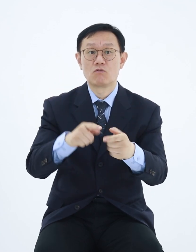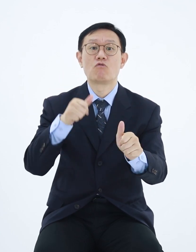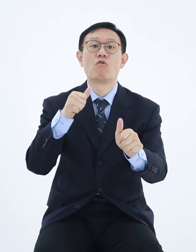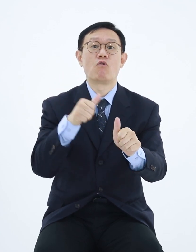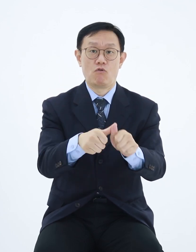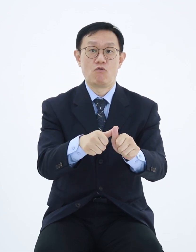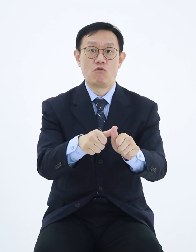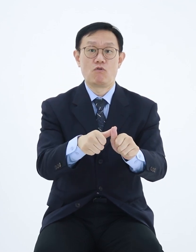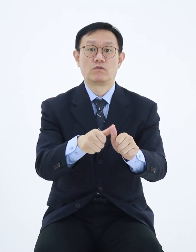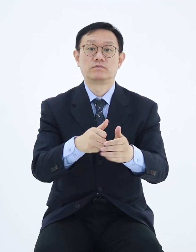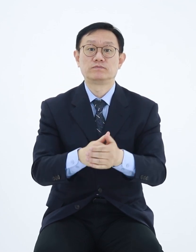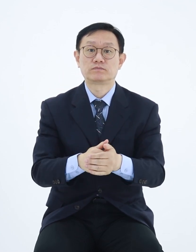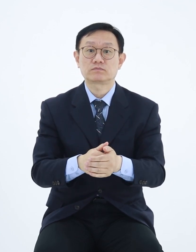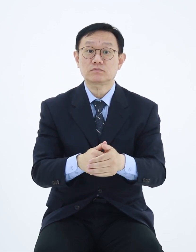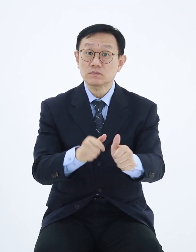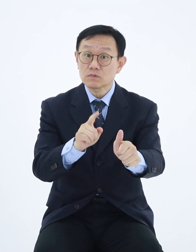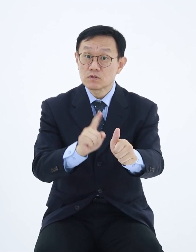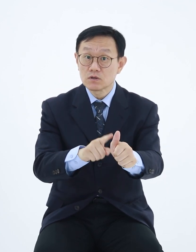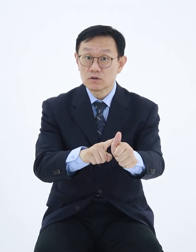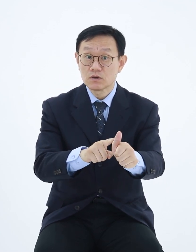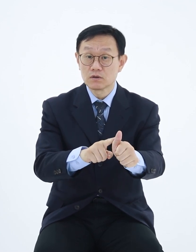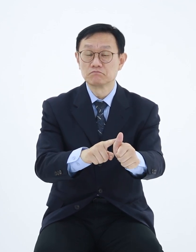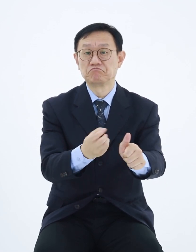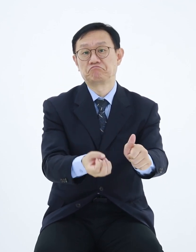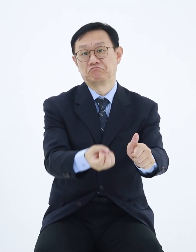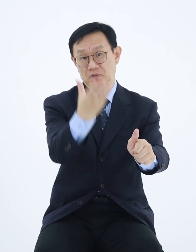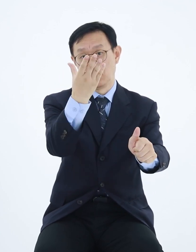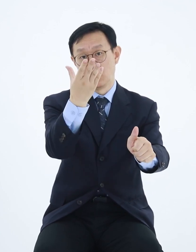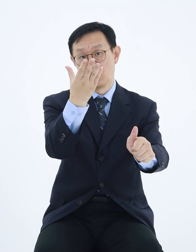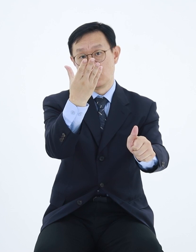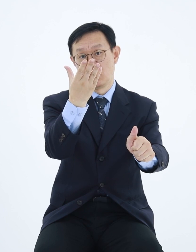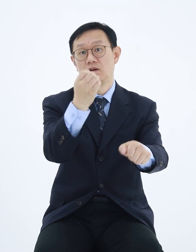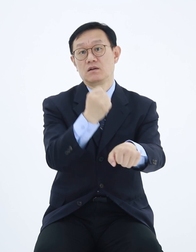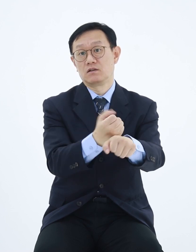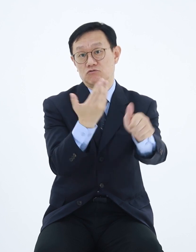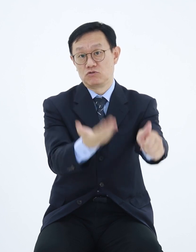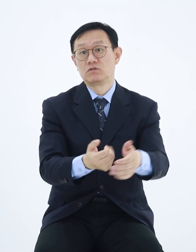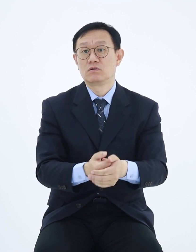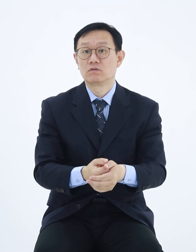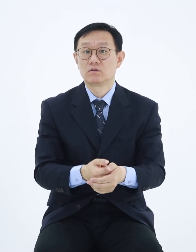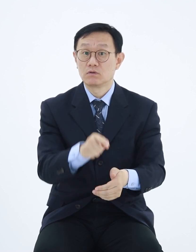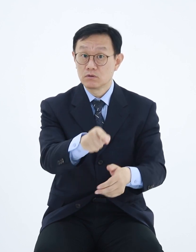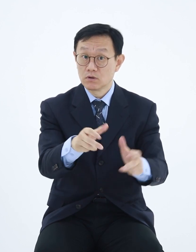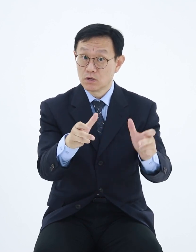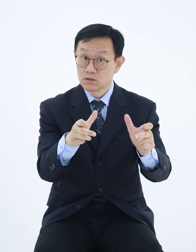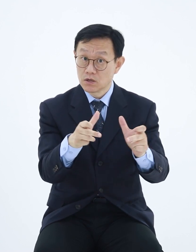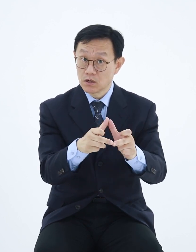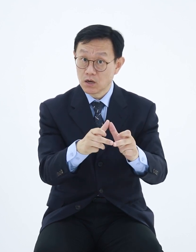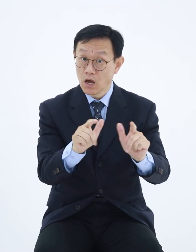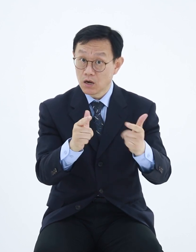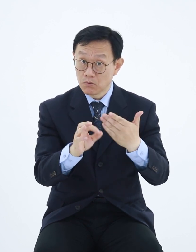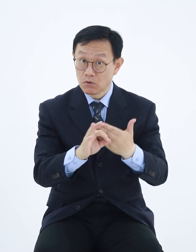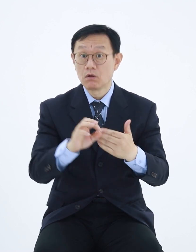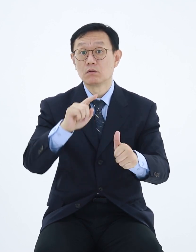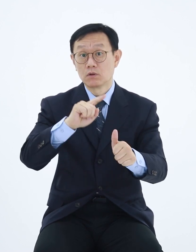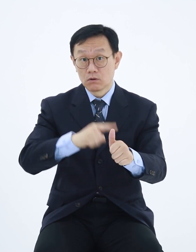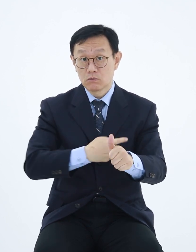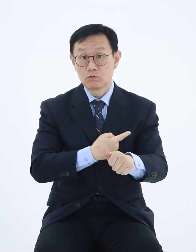내리며 H씨의 편을 들어주었습니다. H씨가 장애인이 아니었다면 당연히 수영장을 짓겠다는